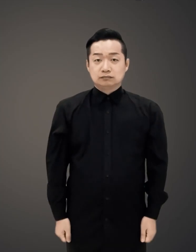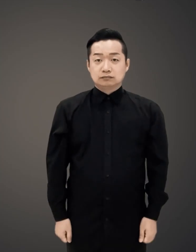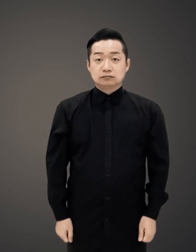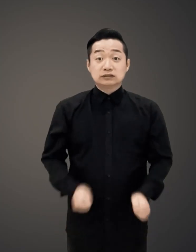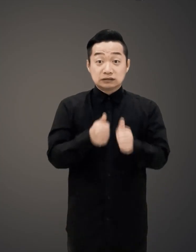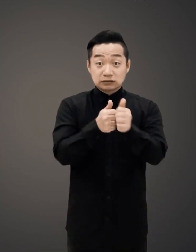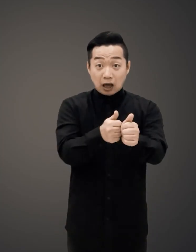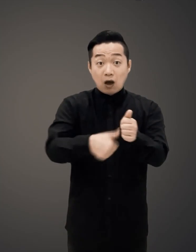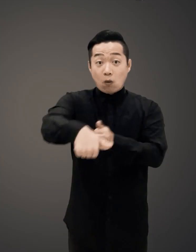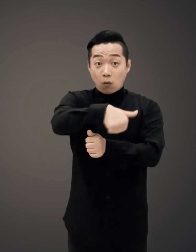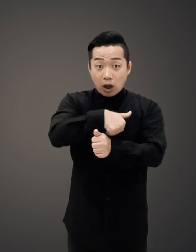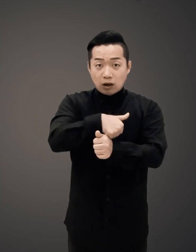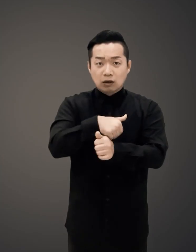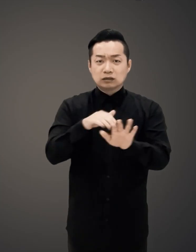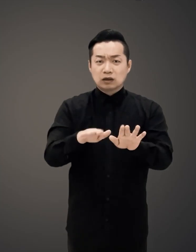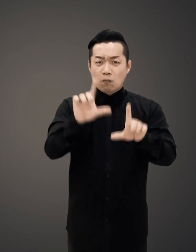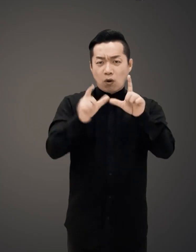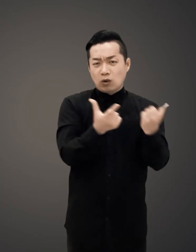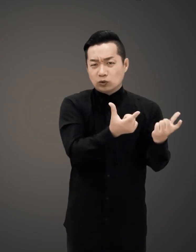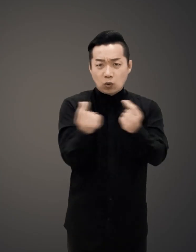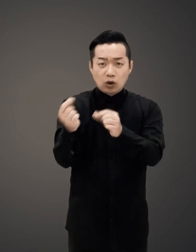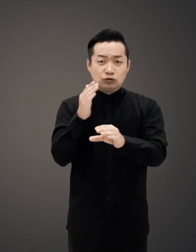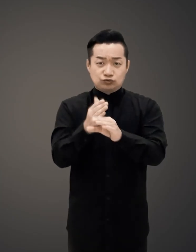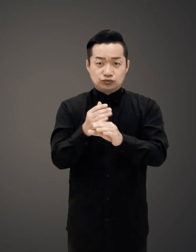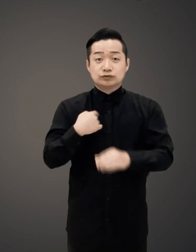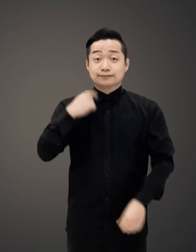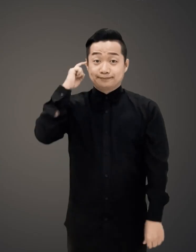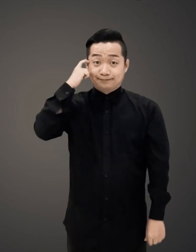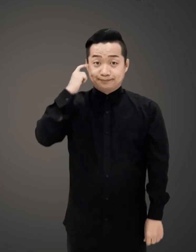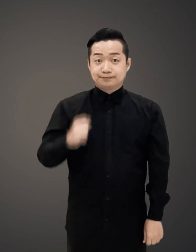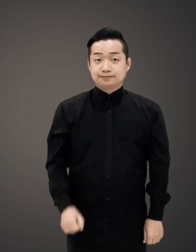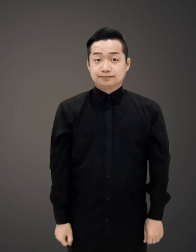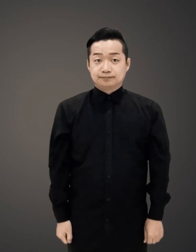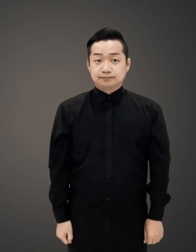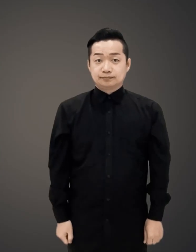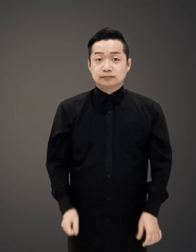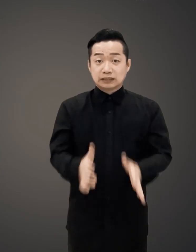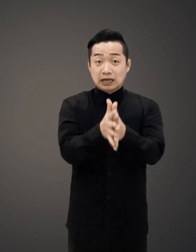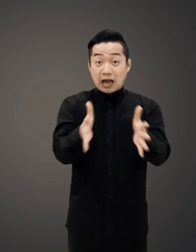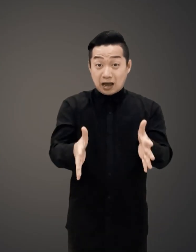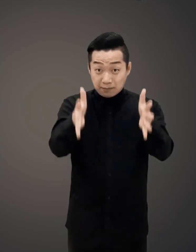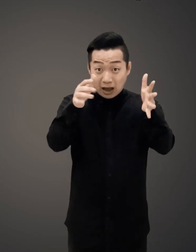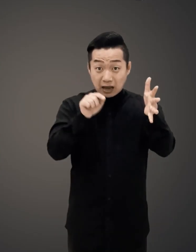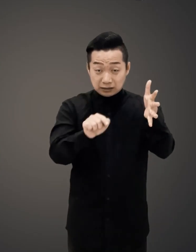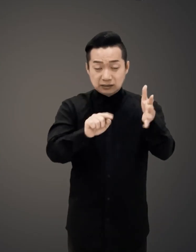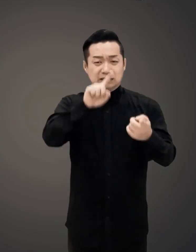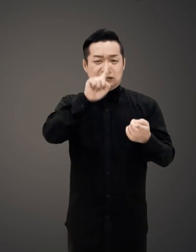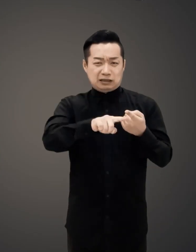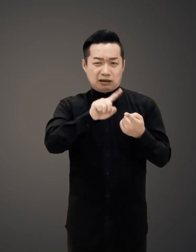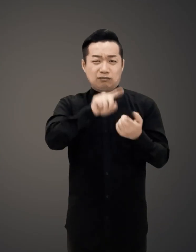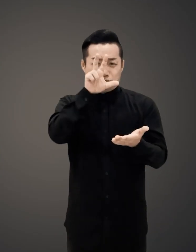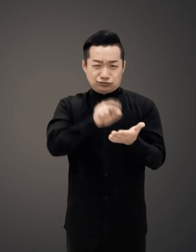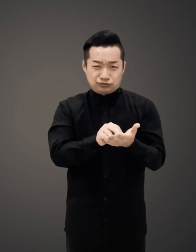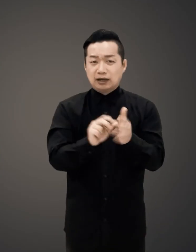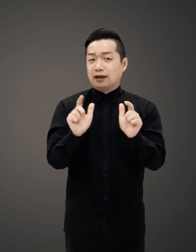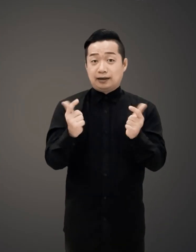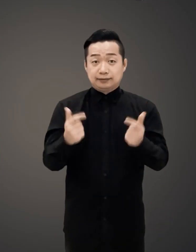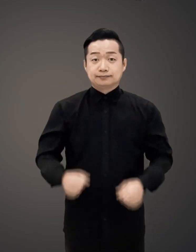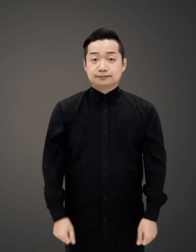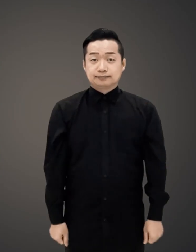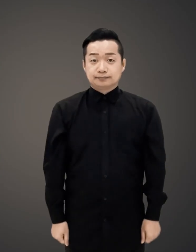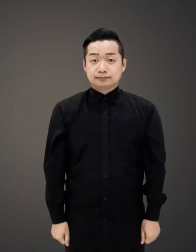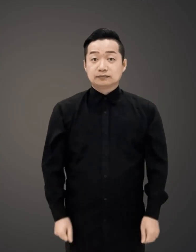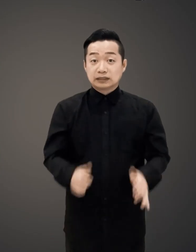도시 환경도 조금 획일화되어 가고 있지 않나 생각이 듭니다. 근데 아파트 단지는 아파트 단지 자체의 문제가